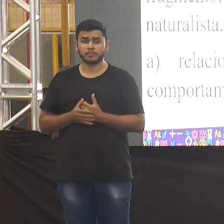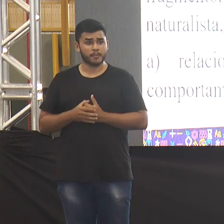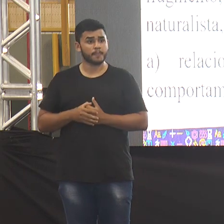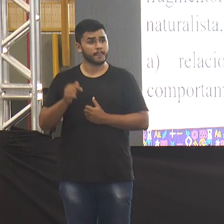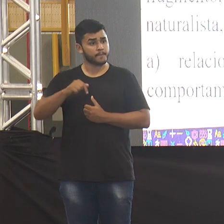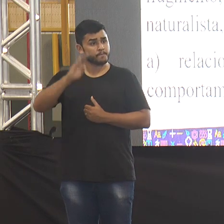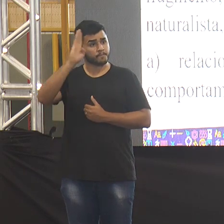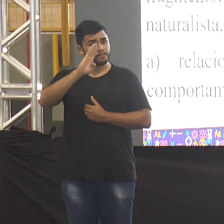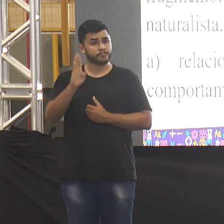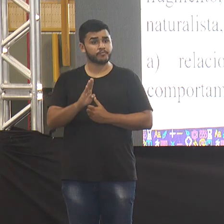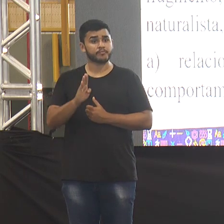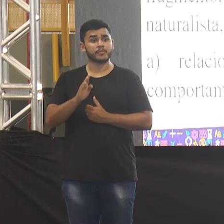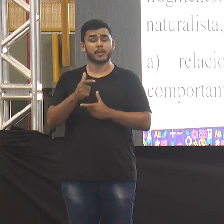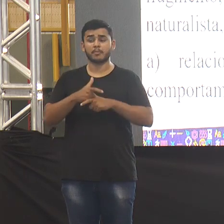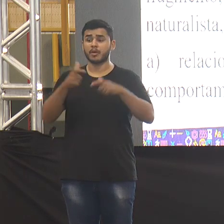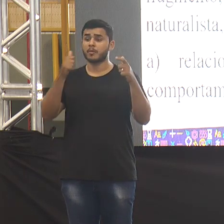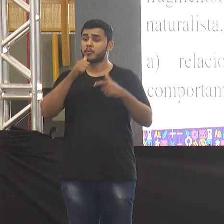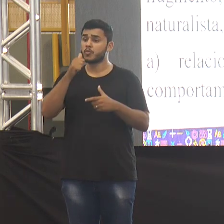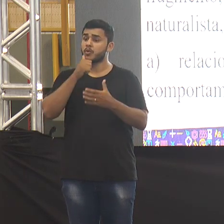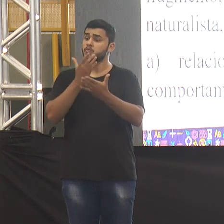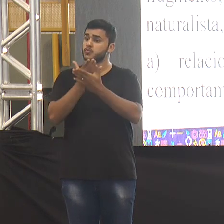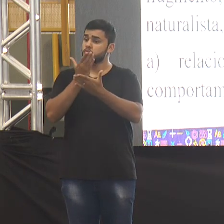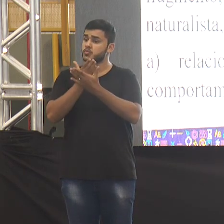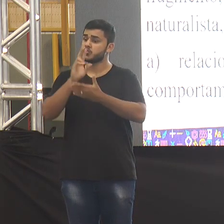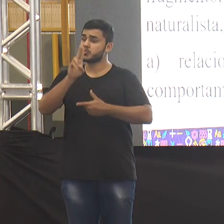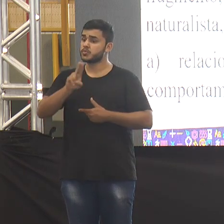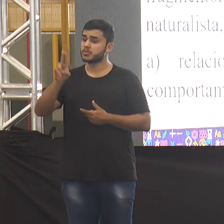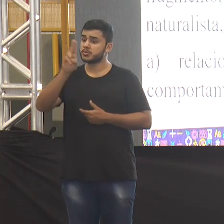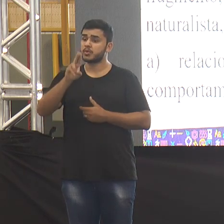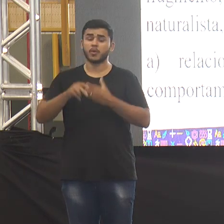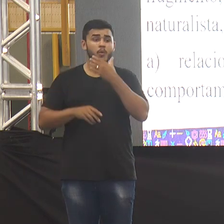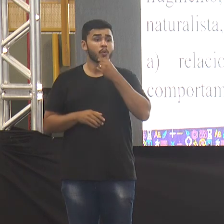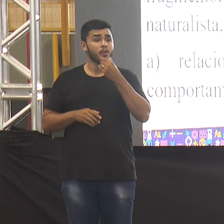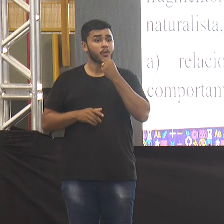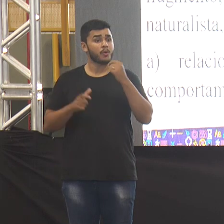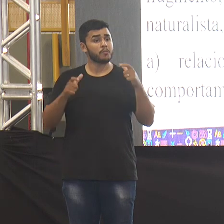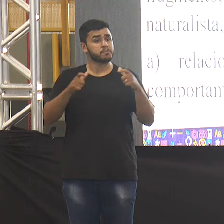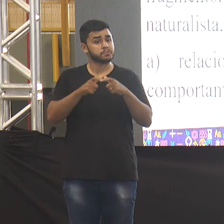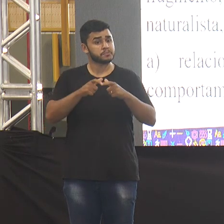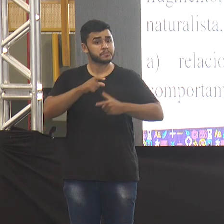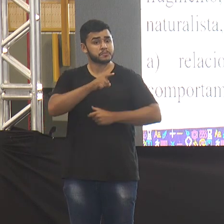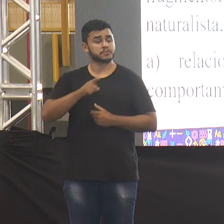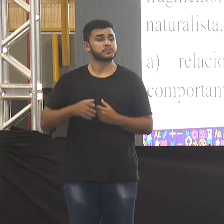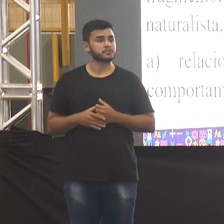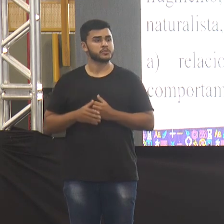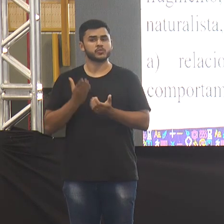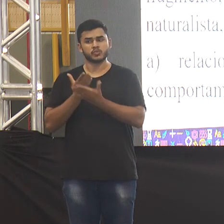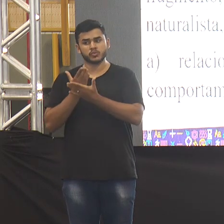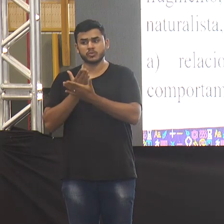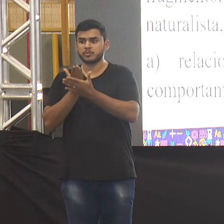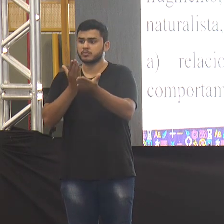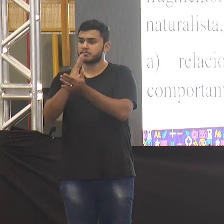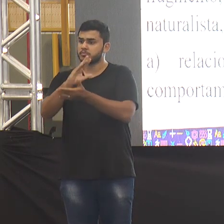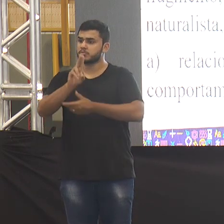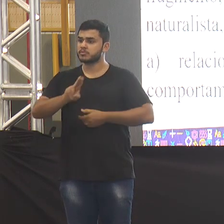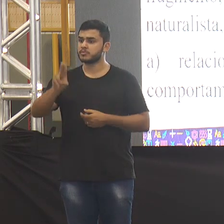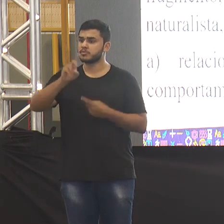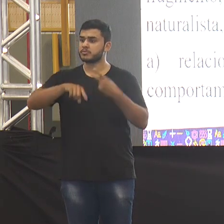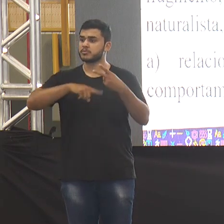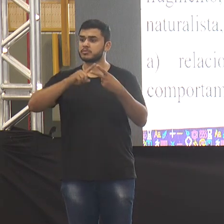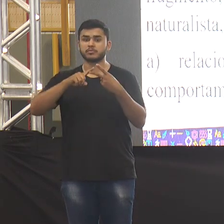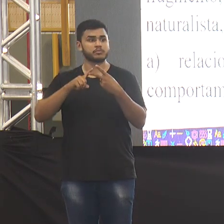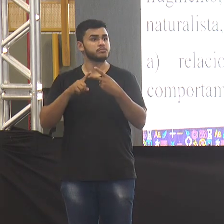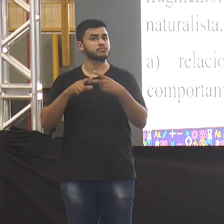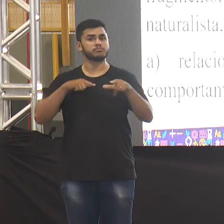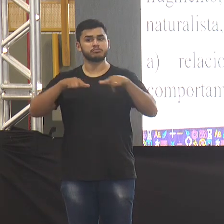mais mulheres nas universidades do que homem. Vocês estão estudando para passar na universidade, para ter uma profissão, para ter